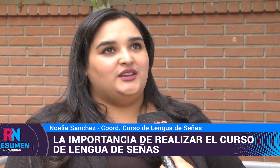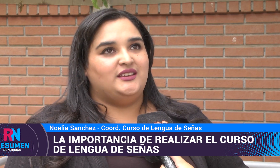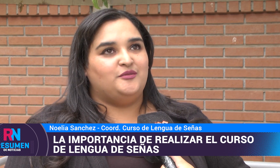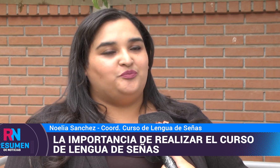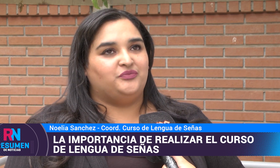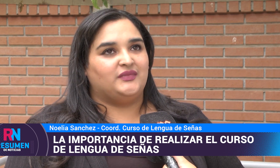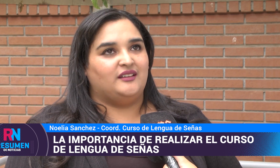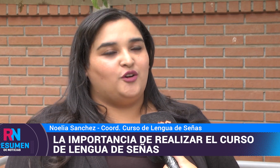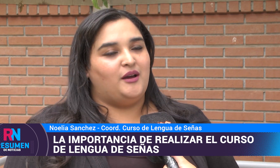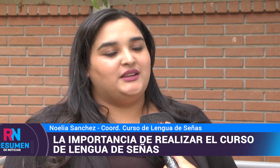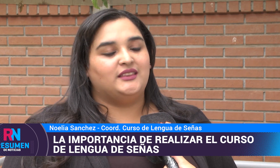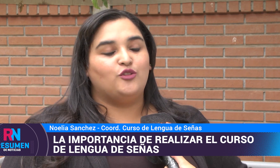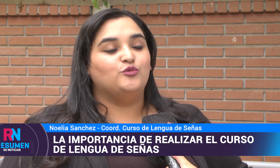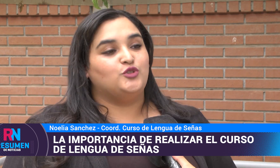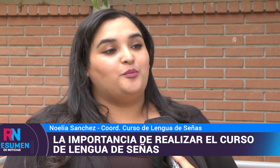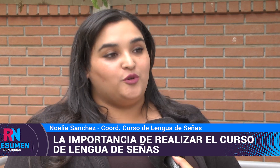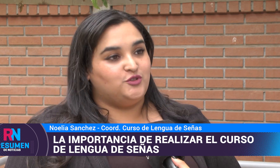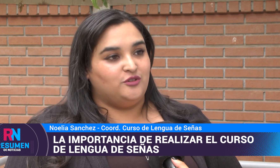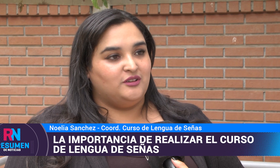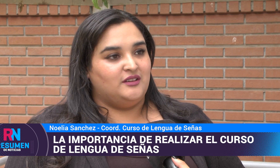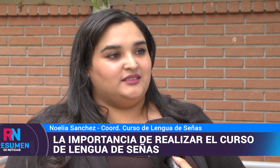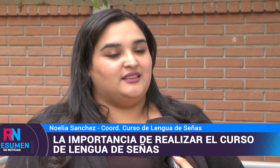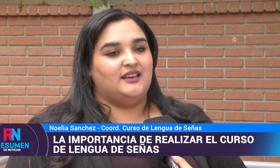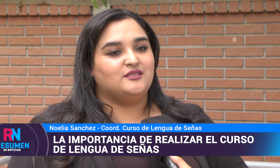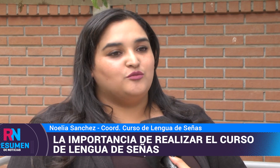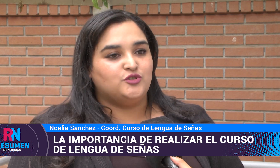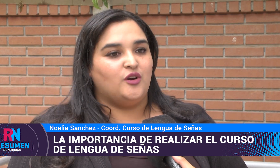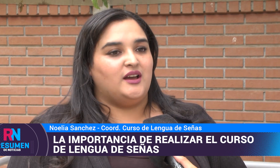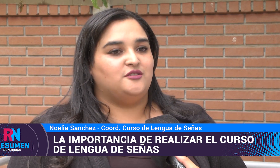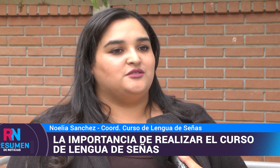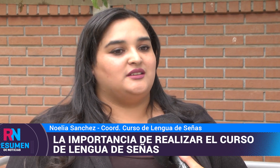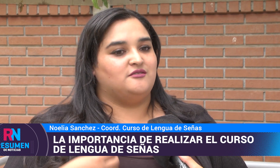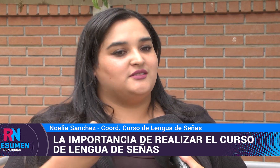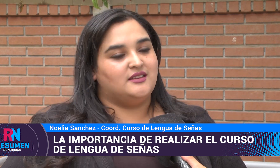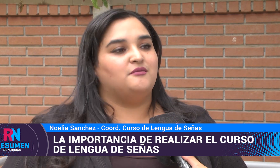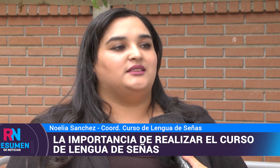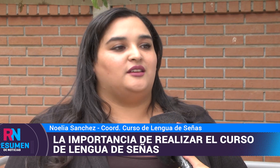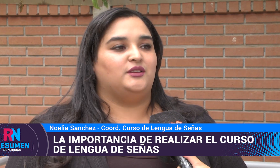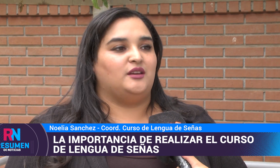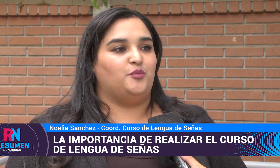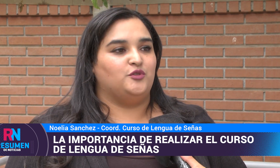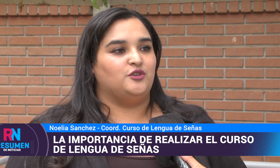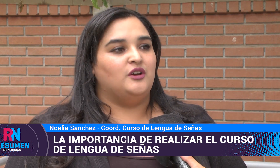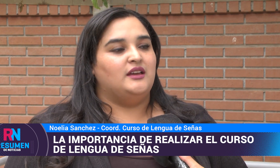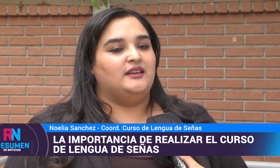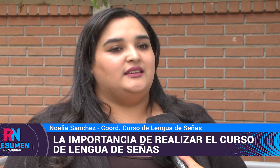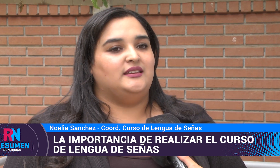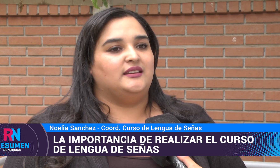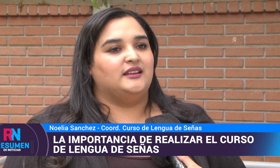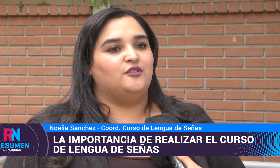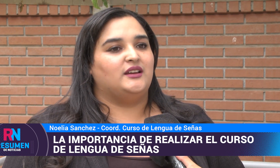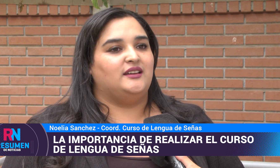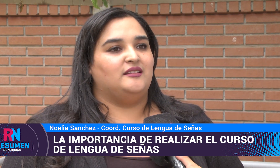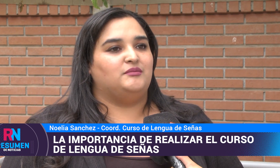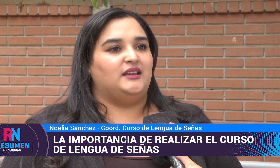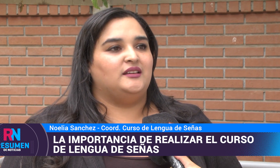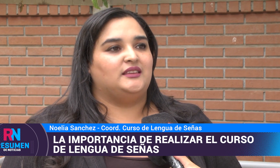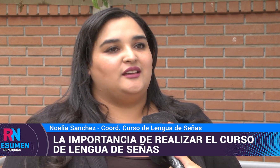filosofía nos ha brindado mucho apoyo desde hace muchos años y nos sigue brindando este apoyo y creo que está